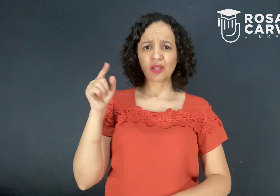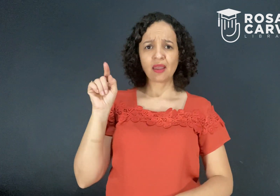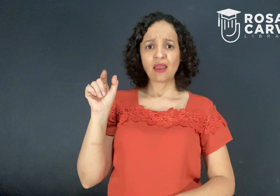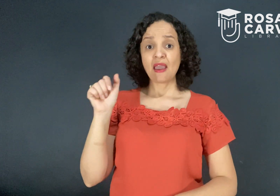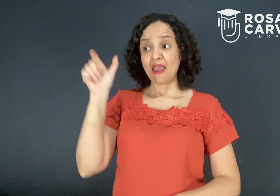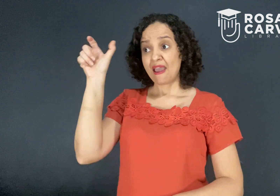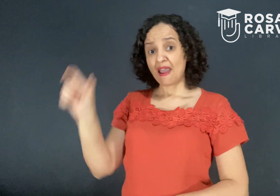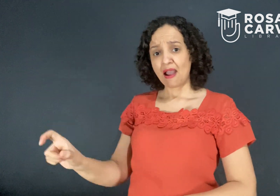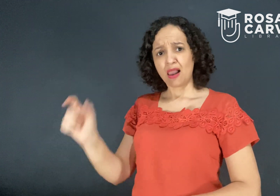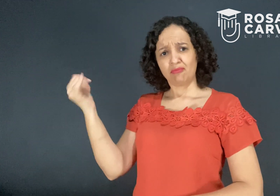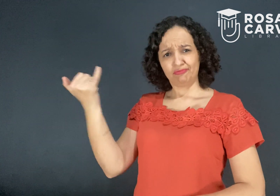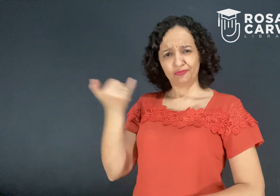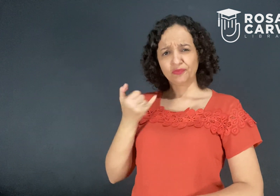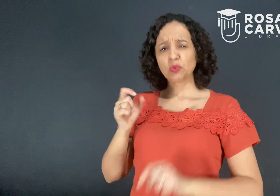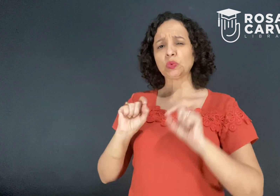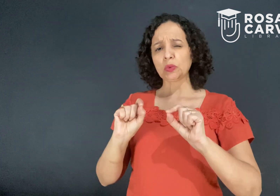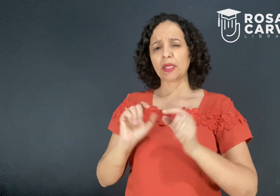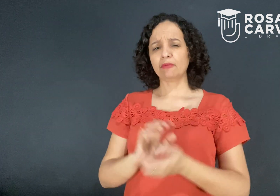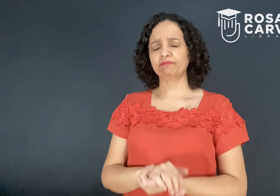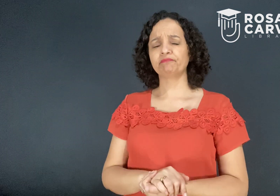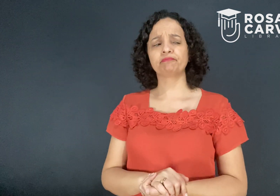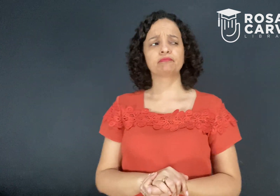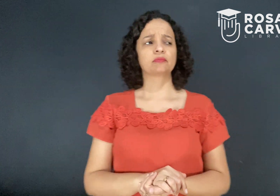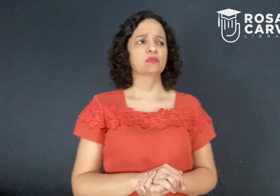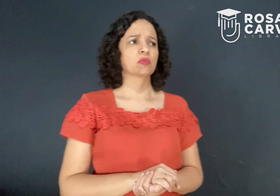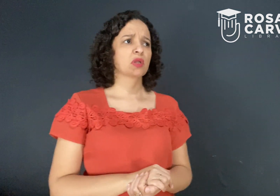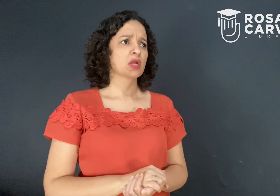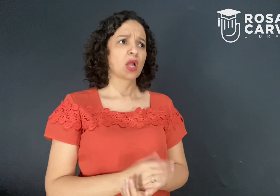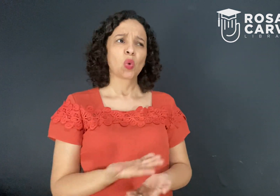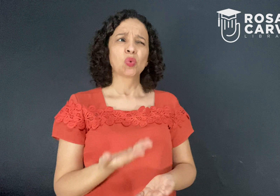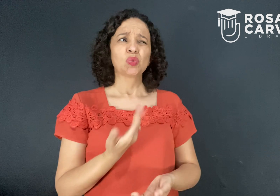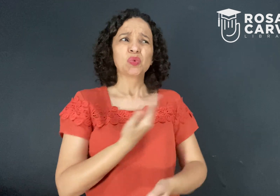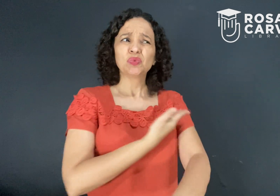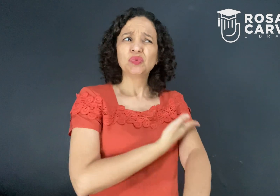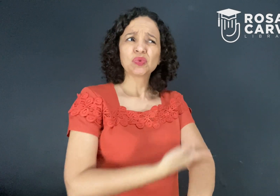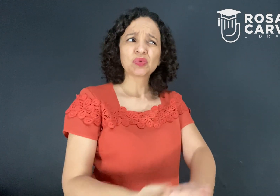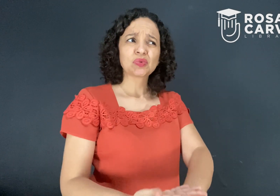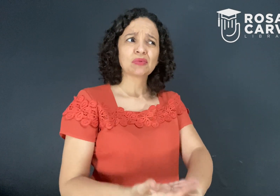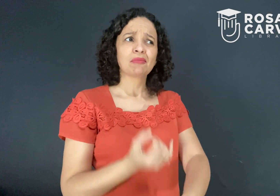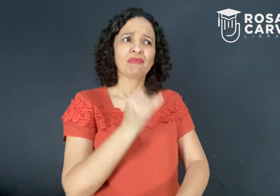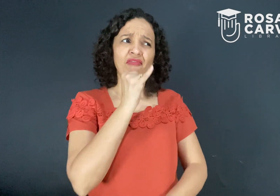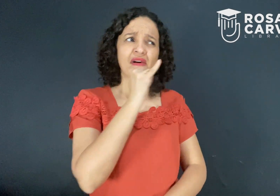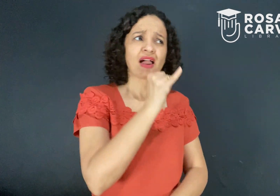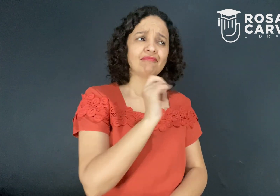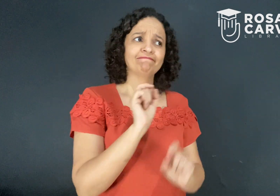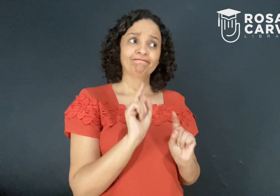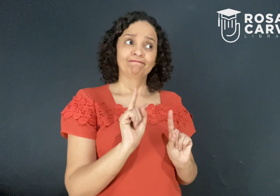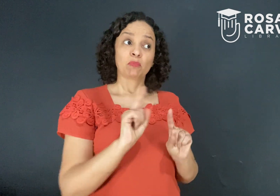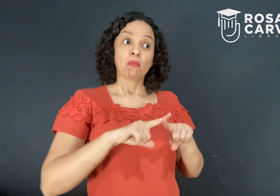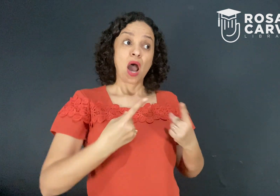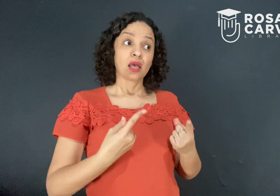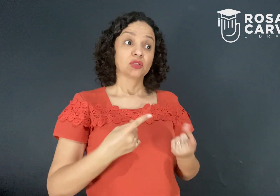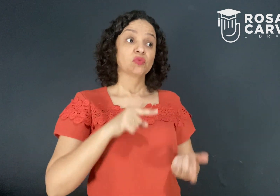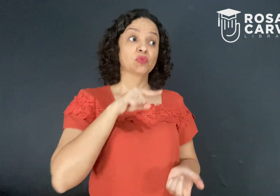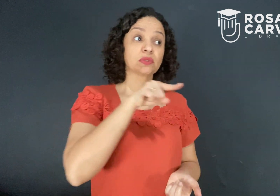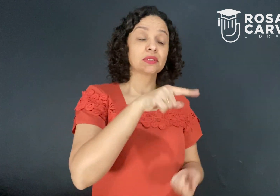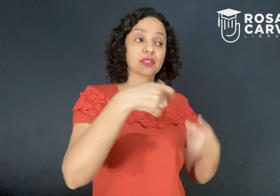resultado, né, dessa prova. E aí, mas ela falou assim, mas no seu caso, eu preciso te avisar,